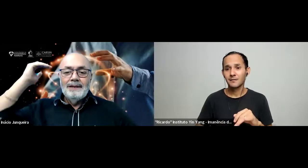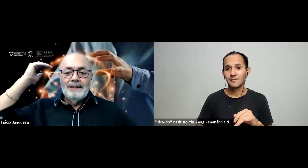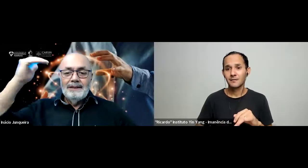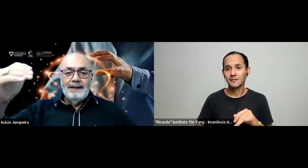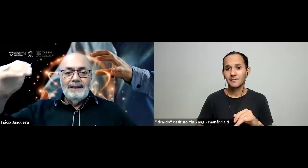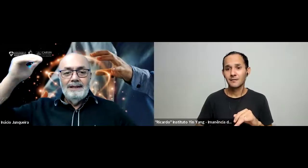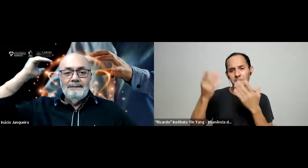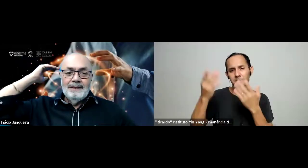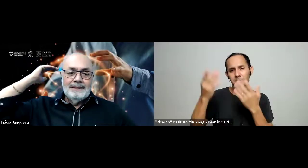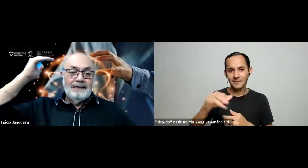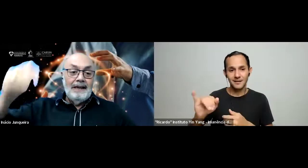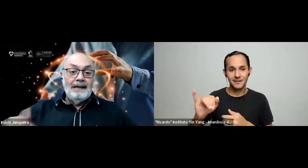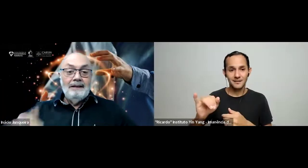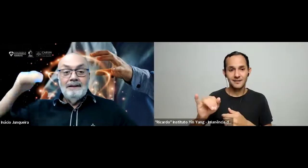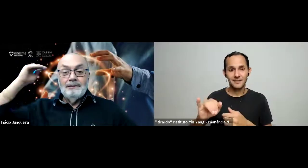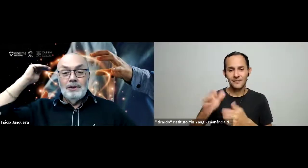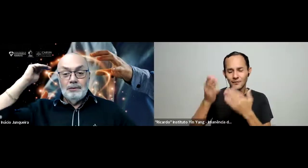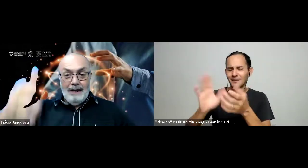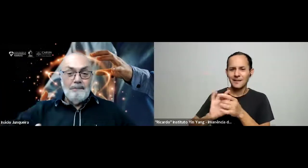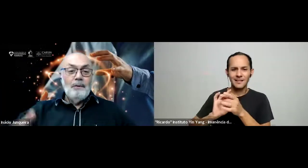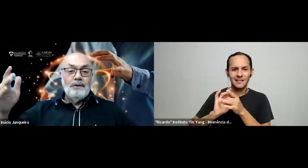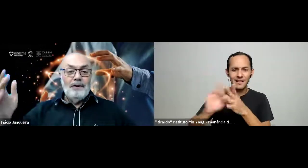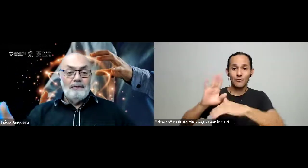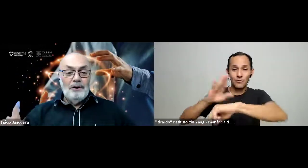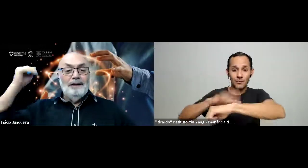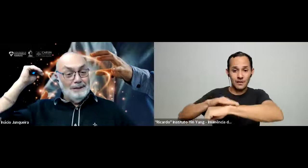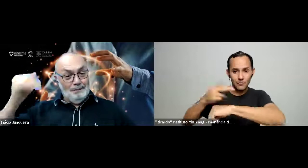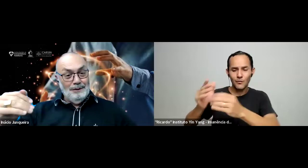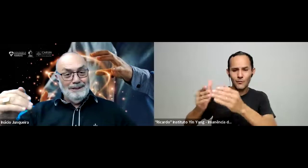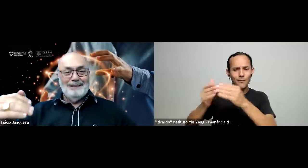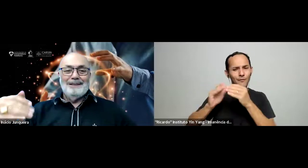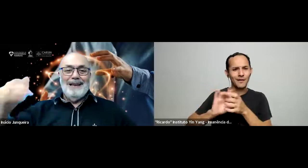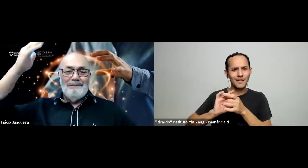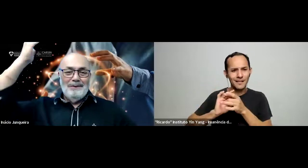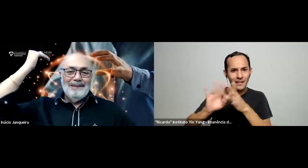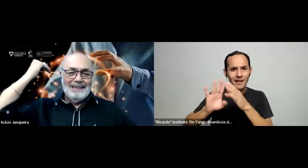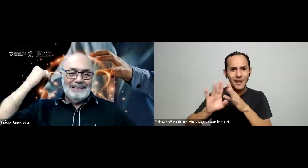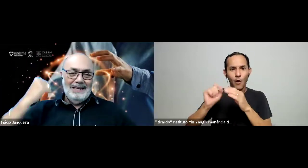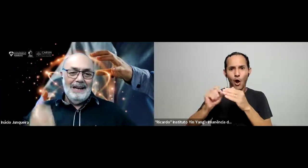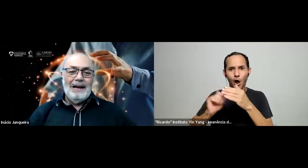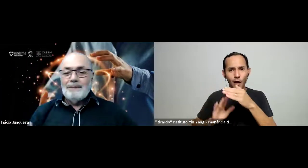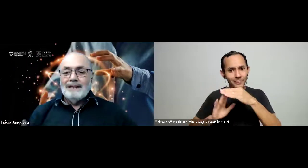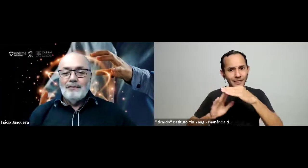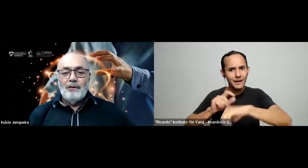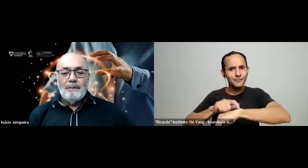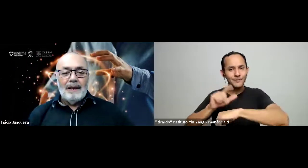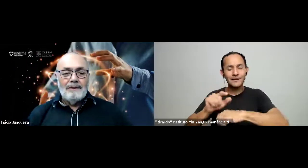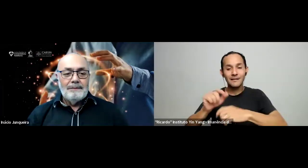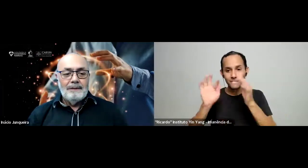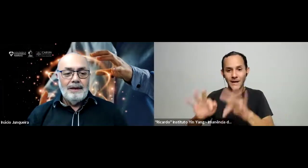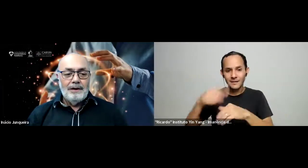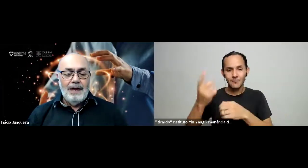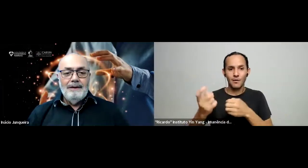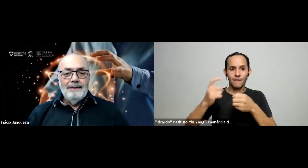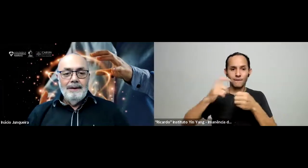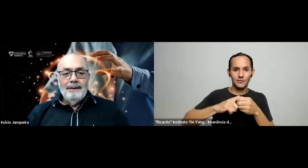Dani. Dani, você tem o seu tempo, por favor, não excluda seu tempo, e assim que acabar, devolva a palavra